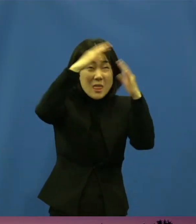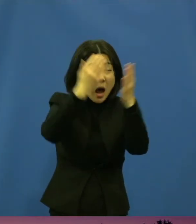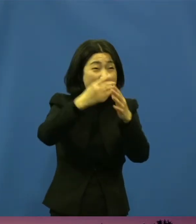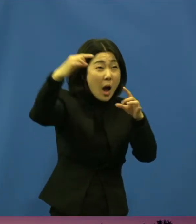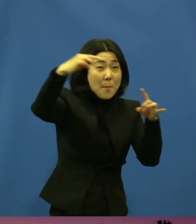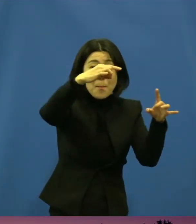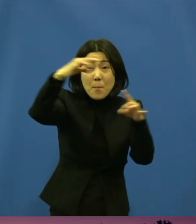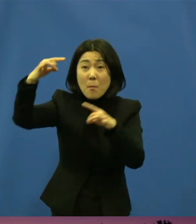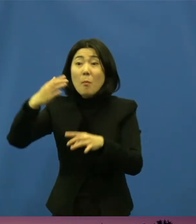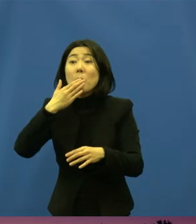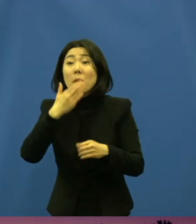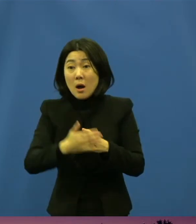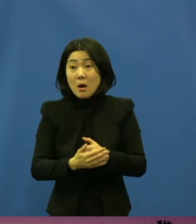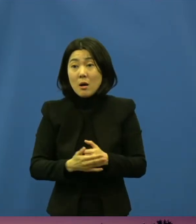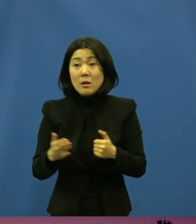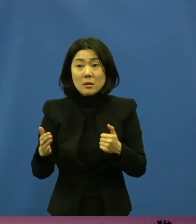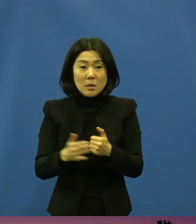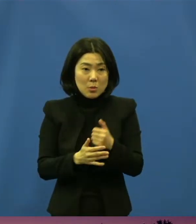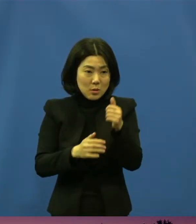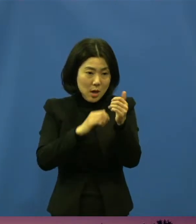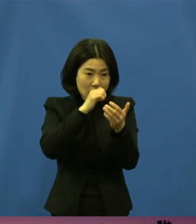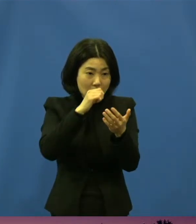어디에서든지 언제나 자신의 욕망을